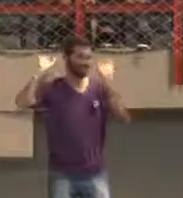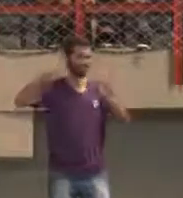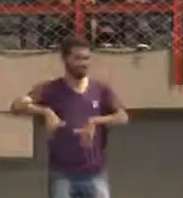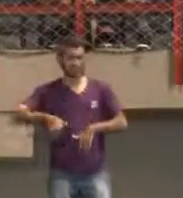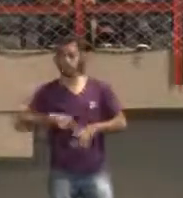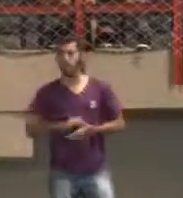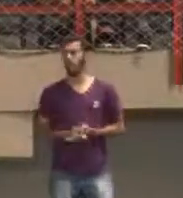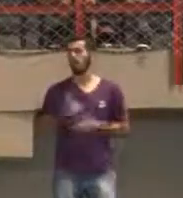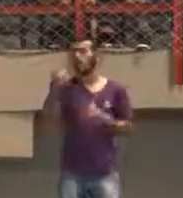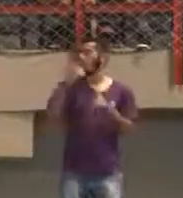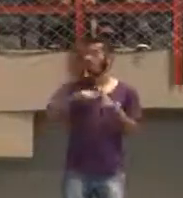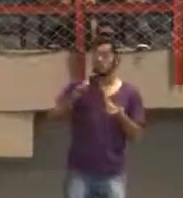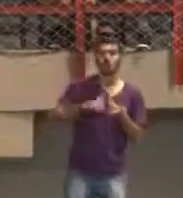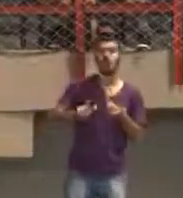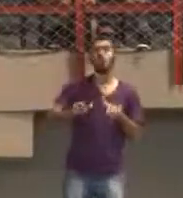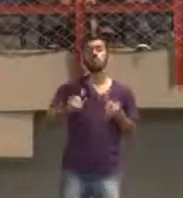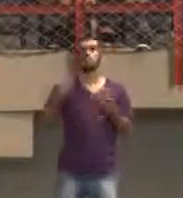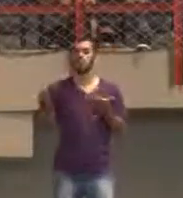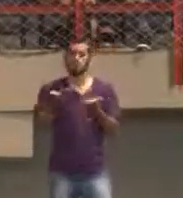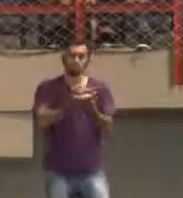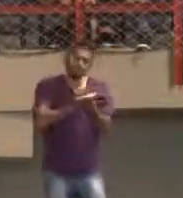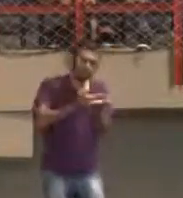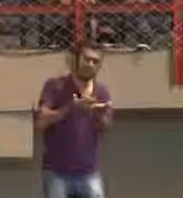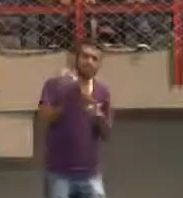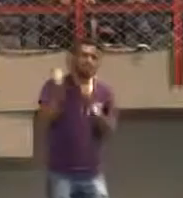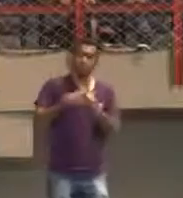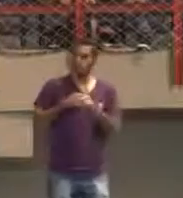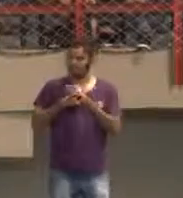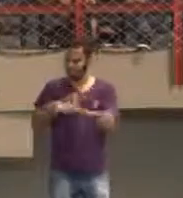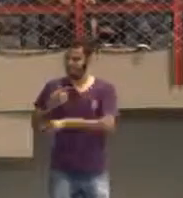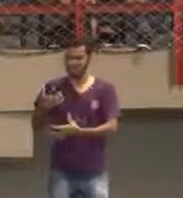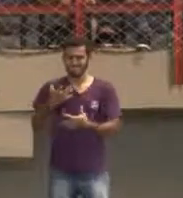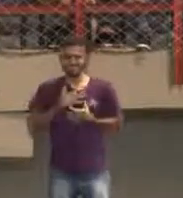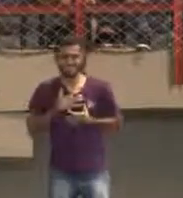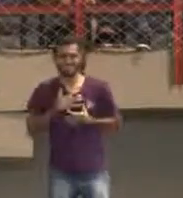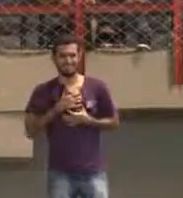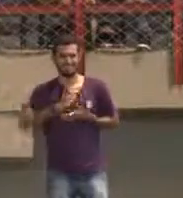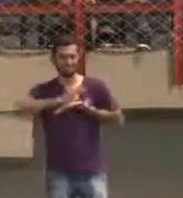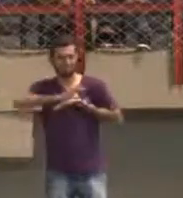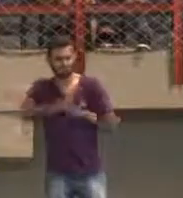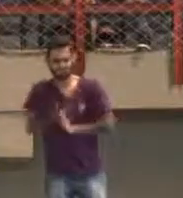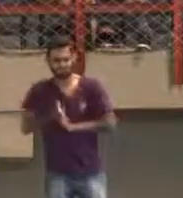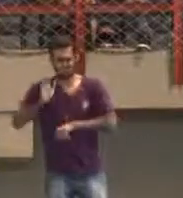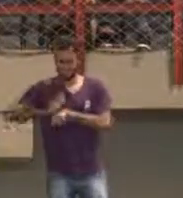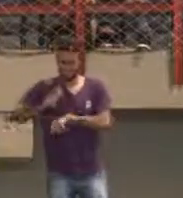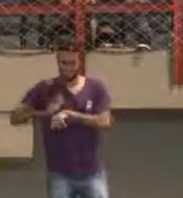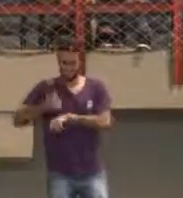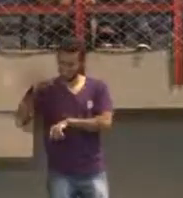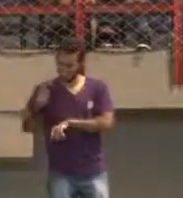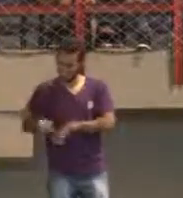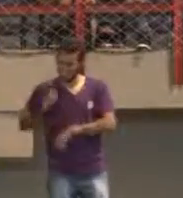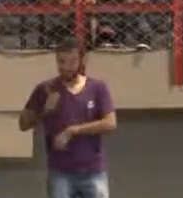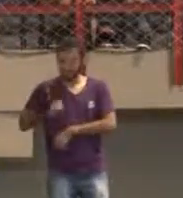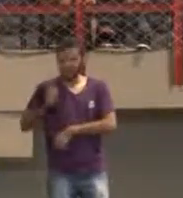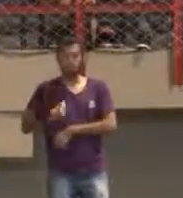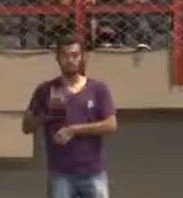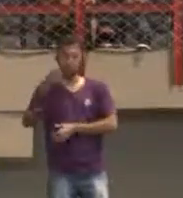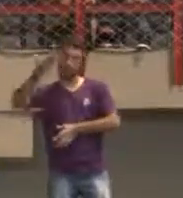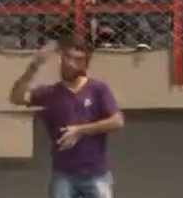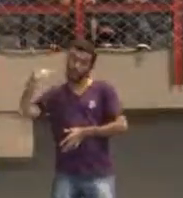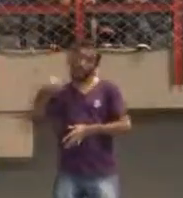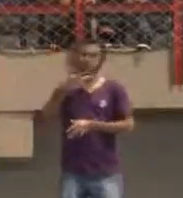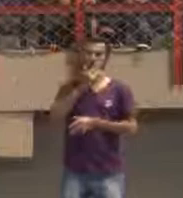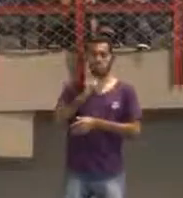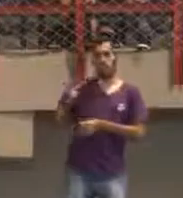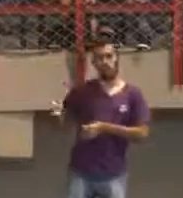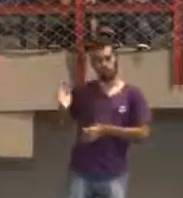aí o problema dele começa esse, de sofrer o preconceito na pele mesmo. Enquanto o pai dele tinha poder e tudo mais,